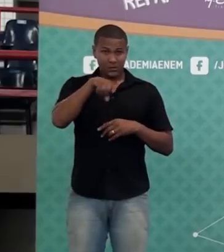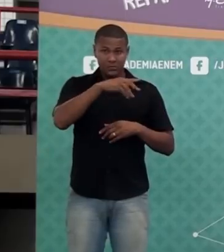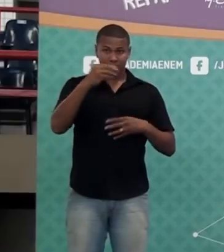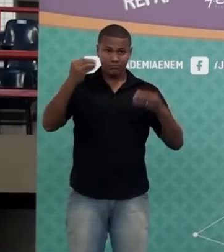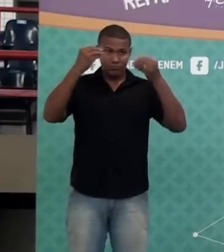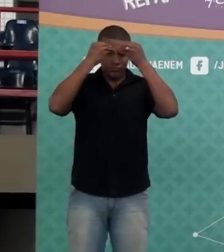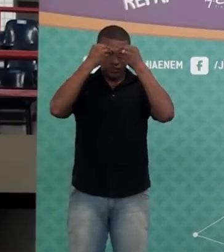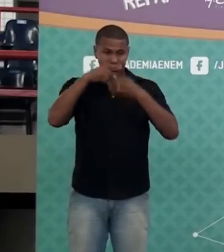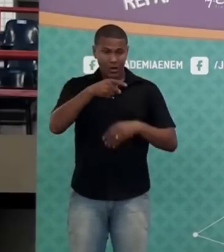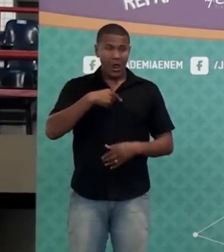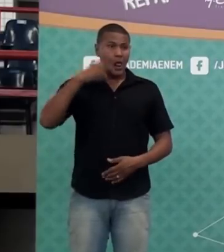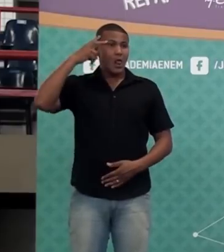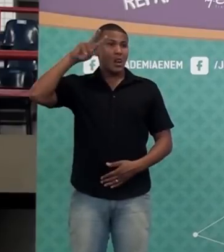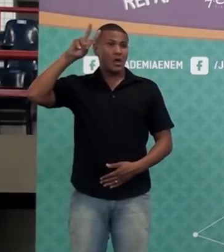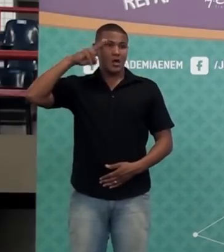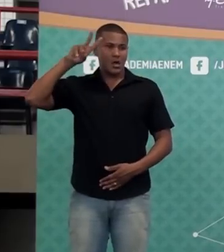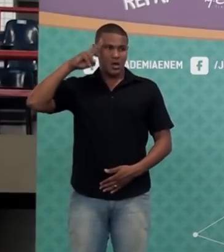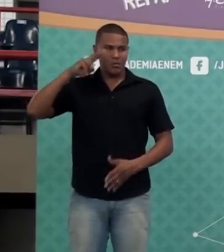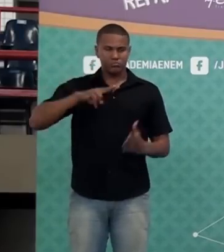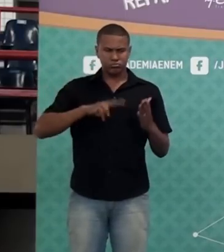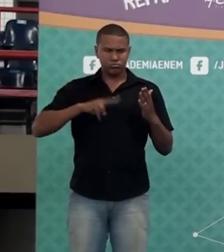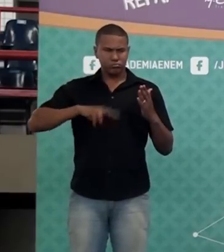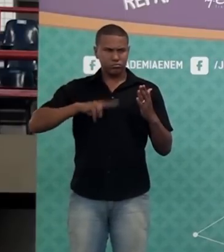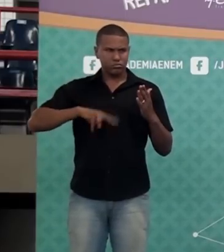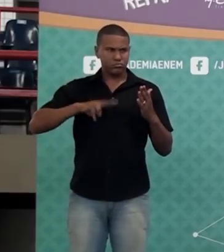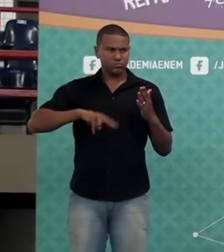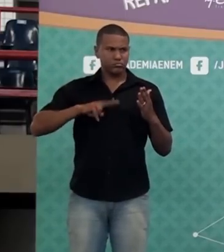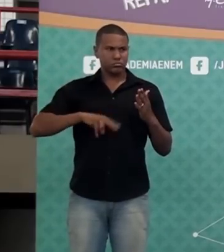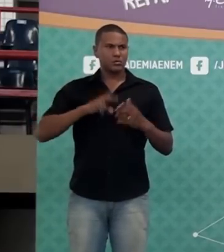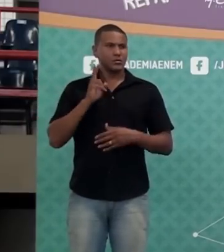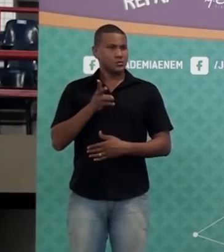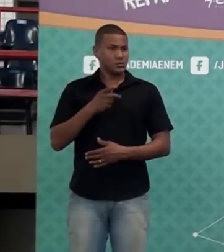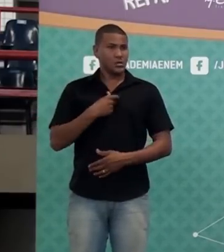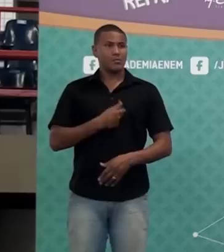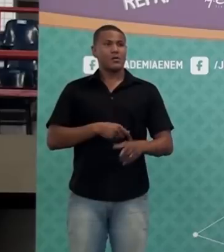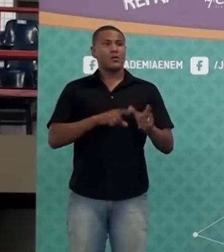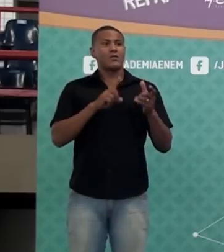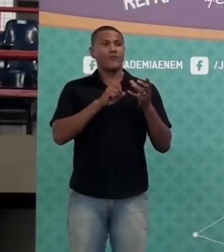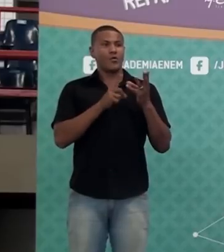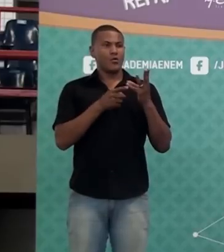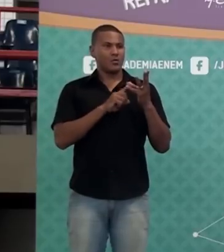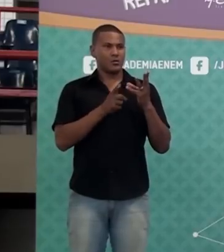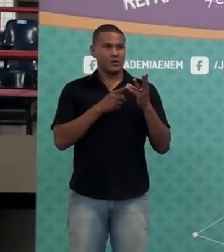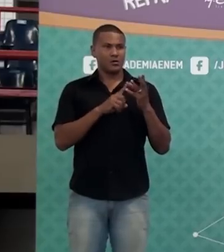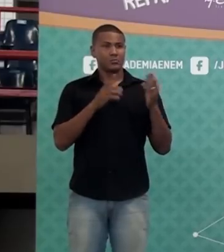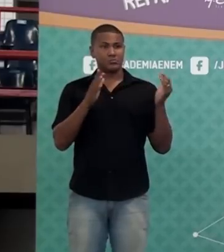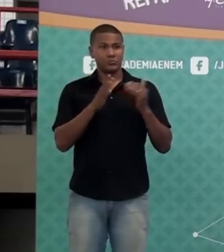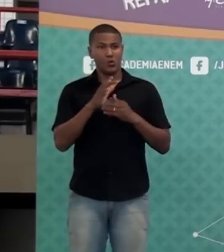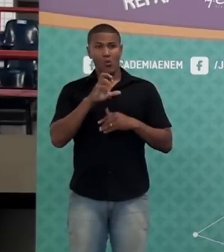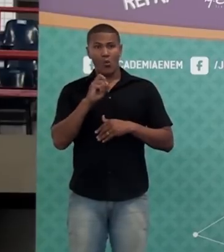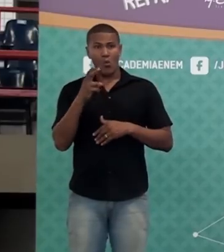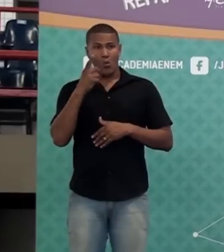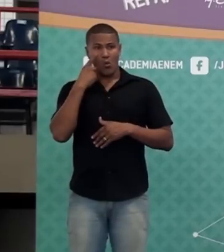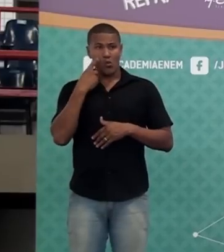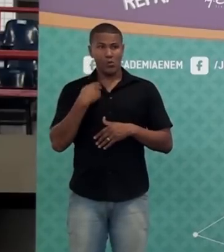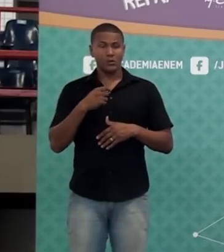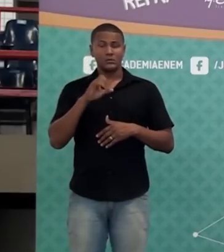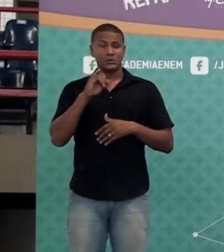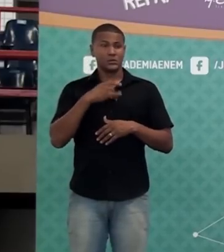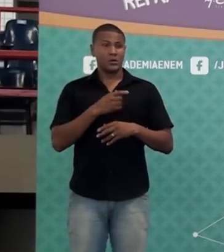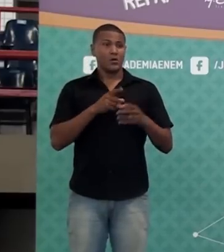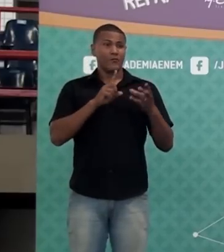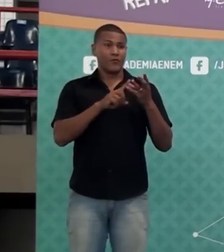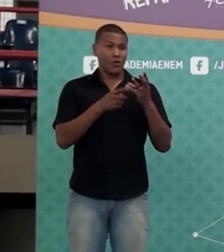de hoje, toda palavra que é o prefixo termina com vogal, o substantivo com vogal e as vogais forem